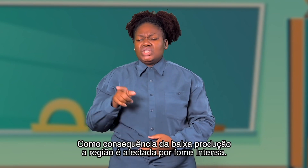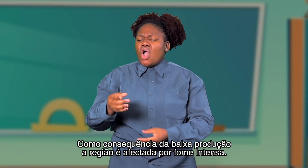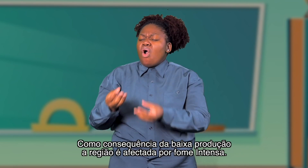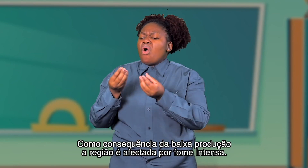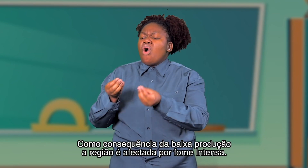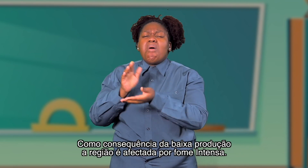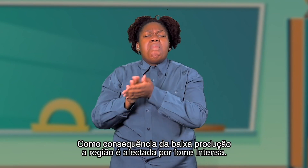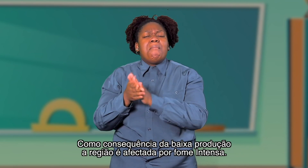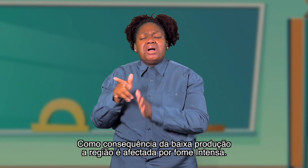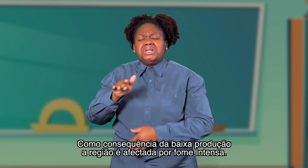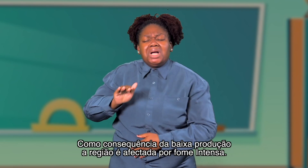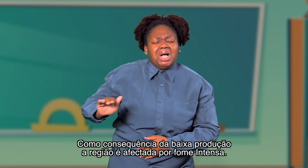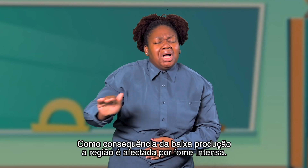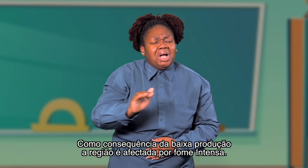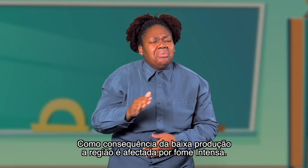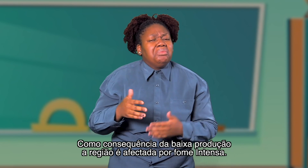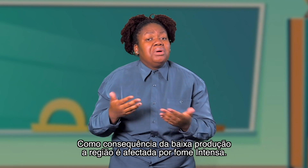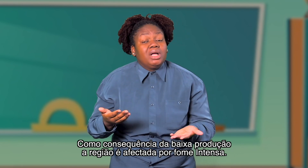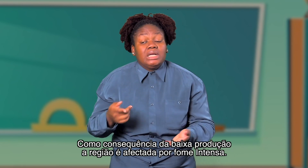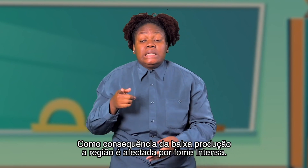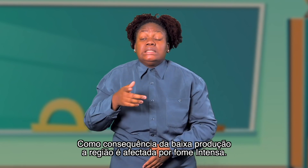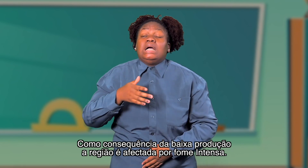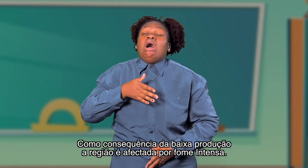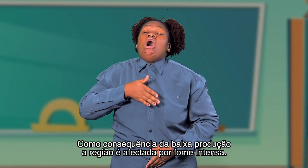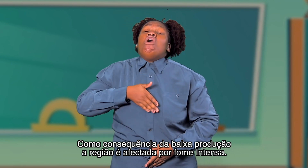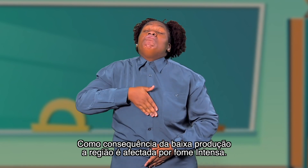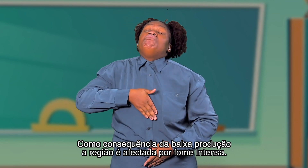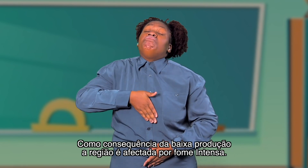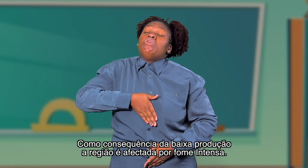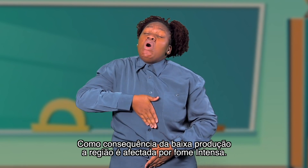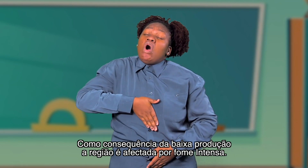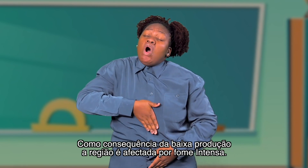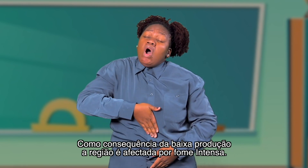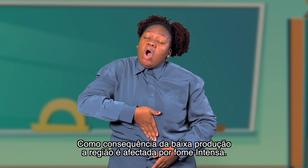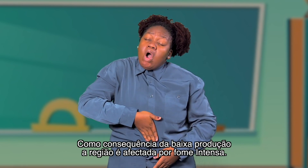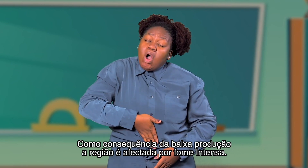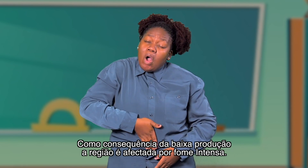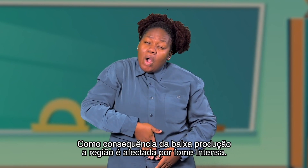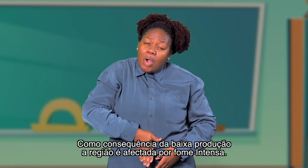Como consequência da baixa produção, a região é afetada por fome intensa.